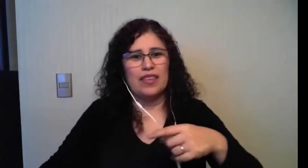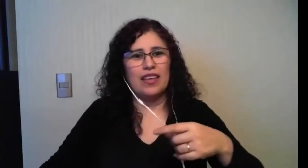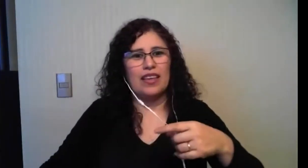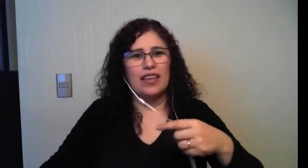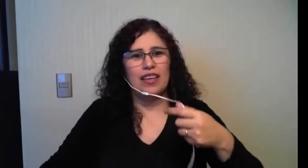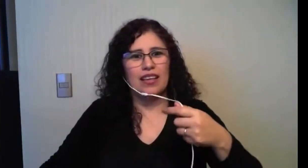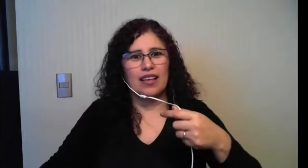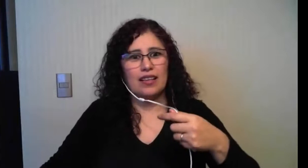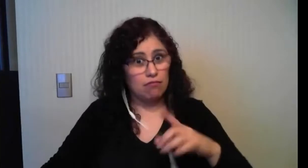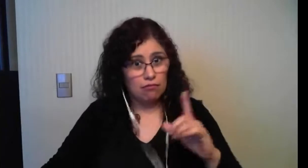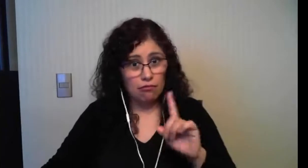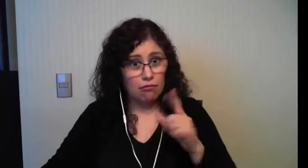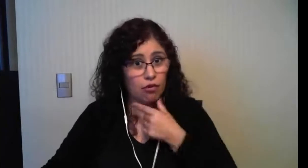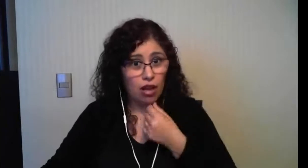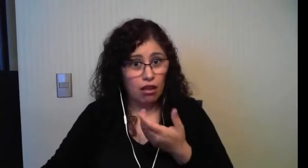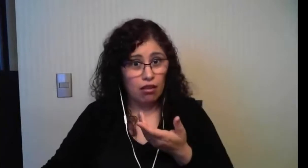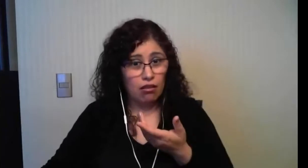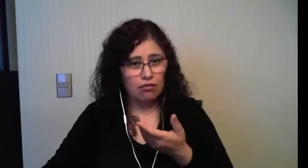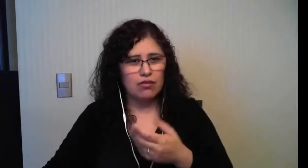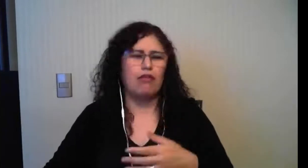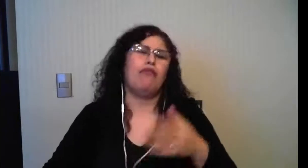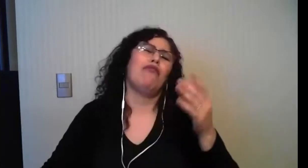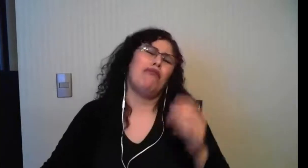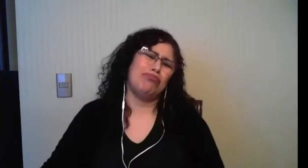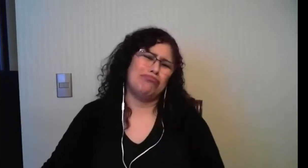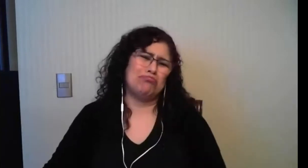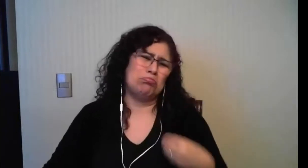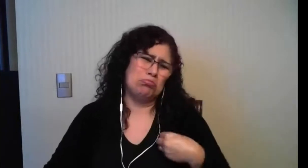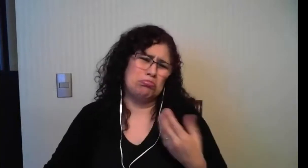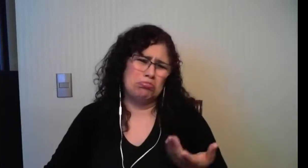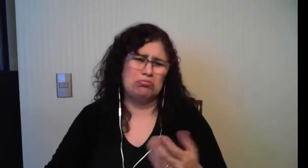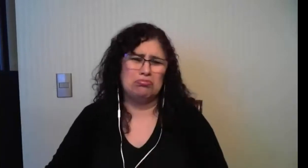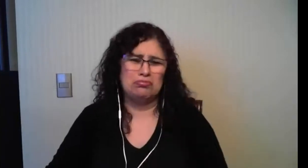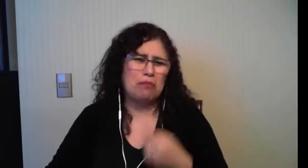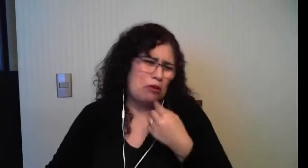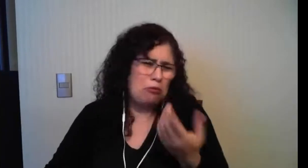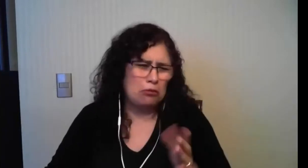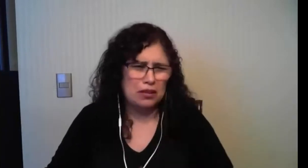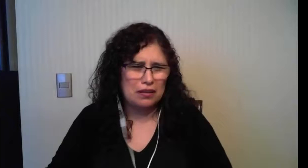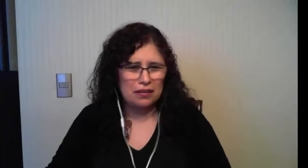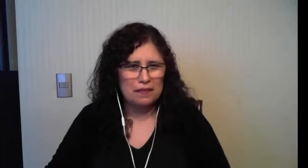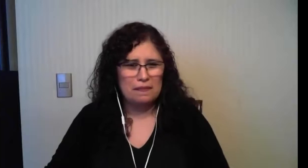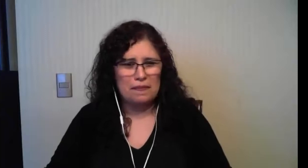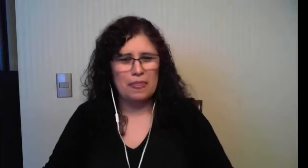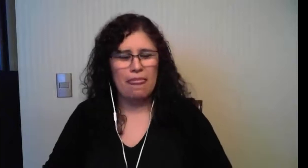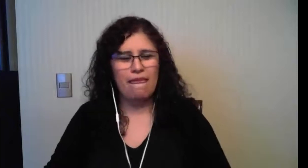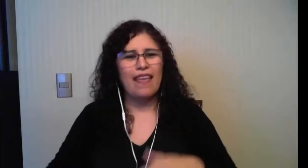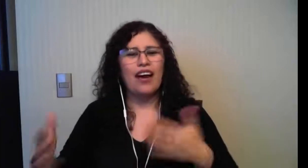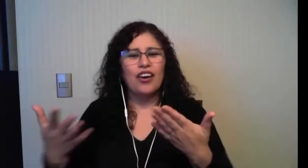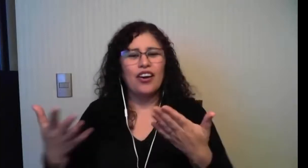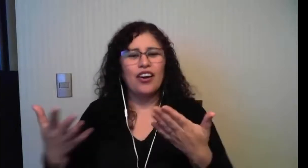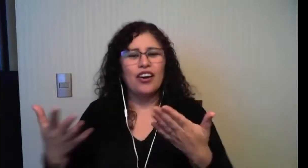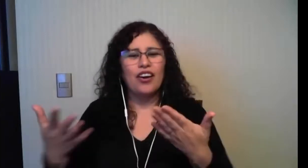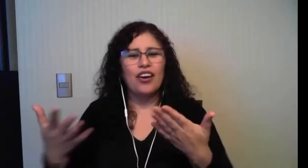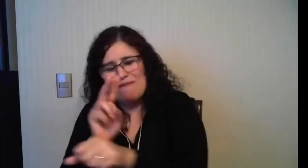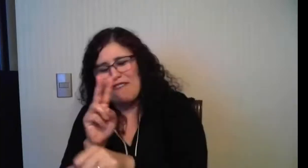O si te aparece la pregunta después, le escribe en un papel o me la escribe, o lo vemos mañana, ¿ya? Pero fórmense esa imagen gráfica